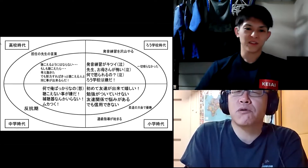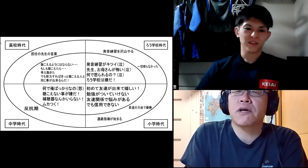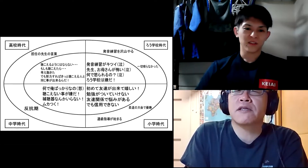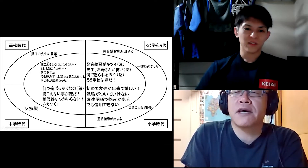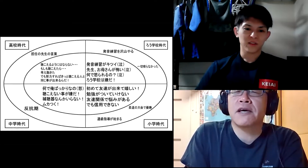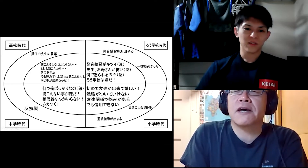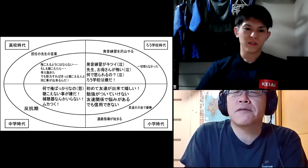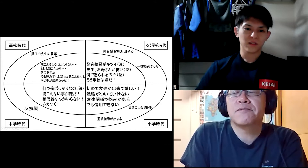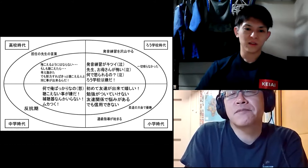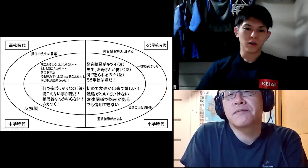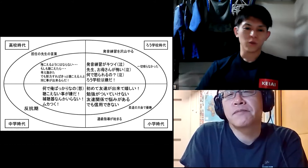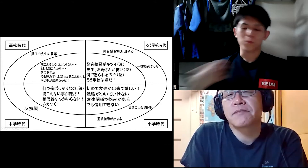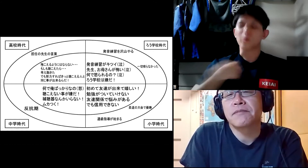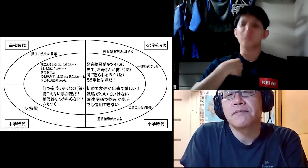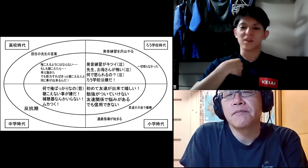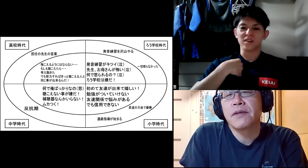それを言われて、